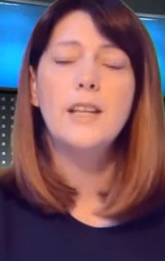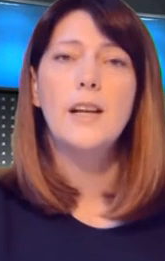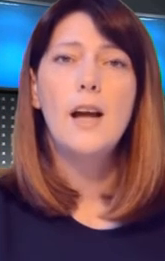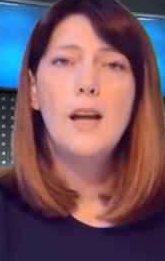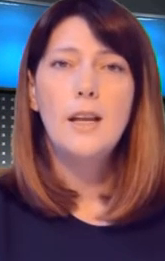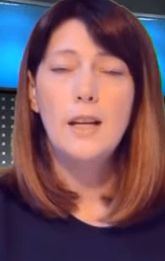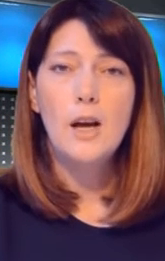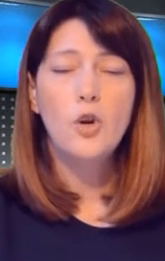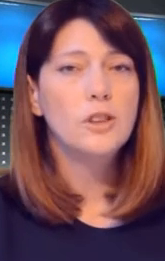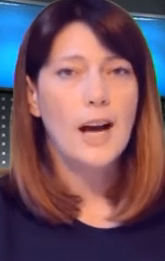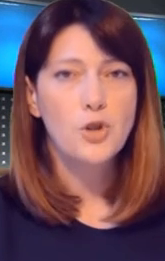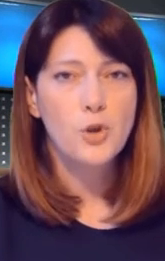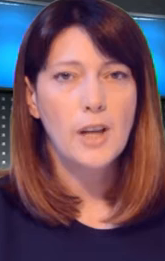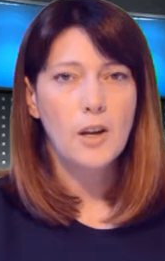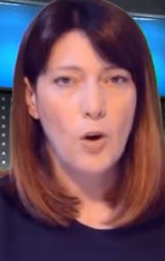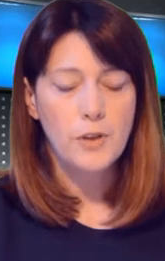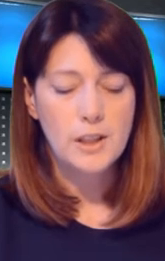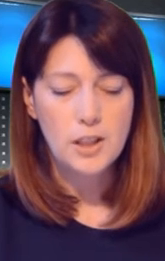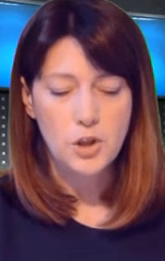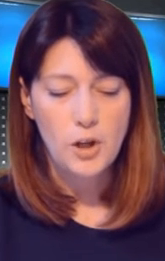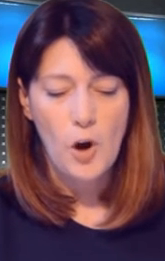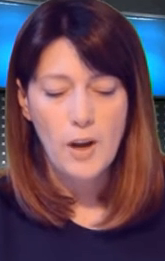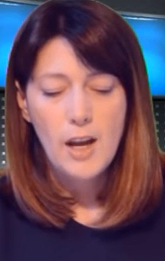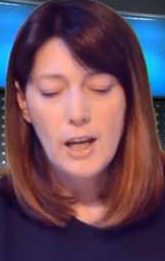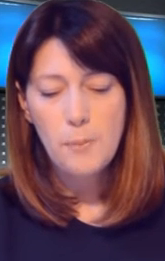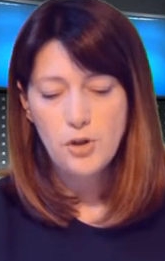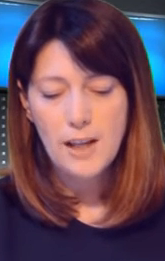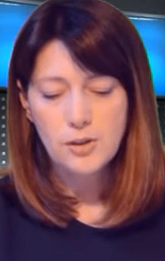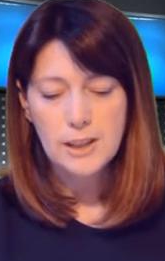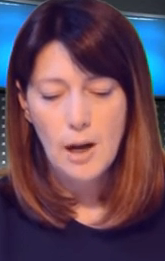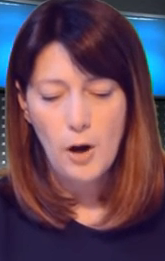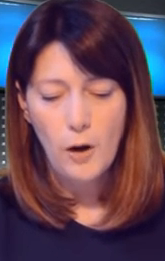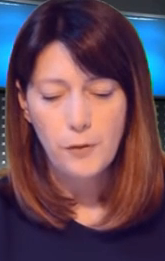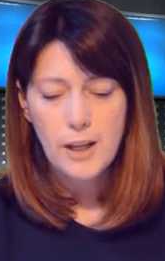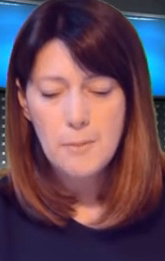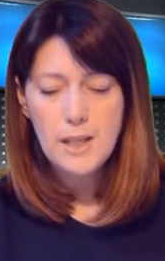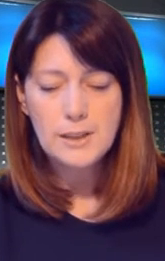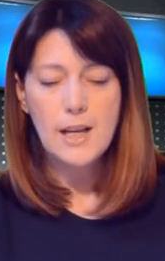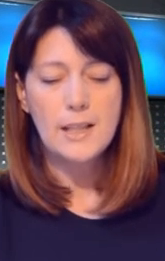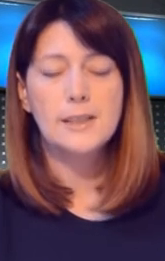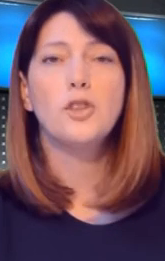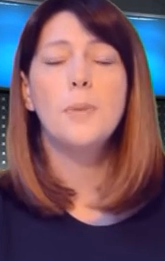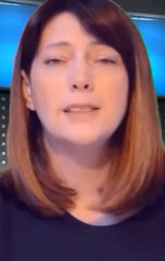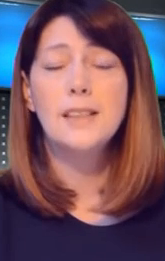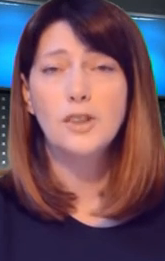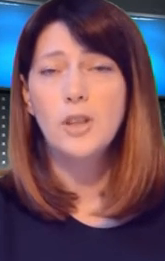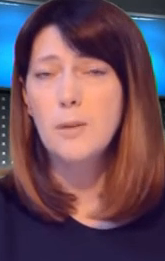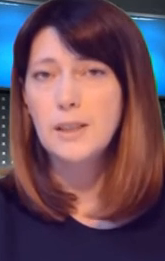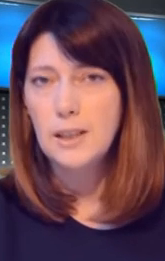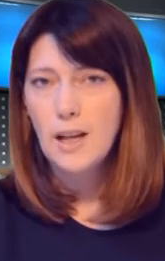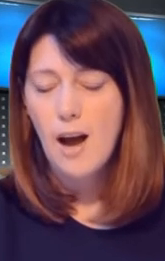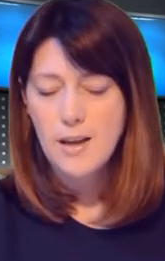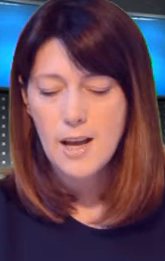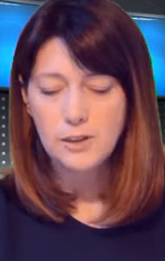per prevenire il contagio da Covid-19. Il progetto si chiama Off Limits ed è stato presentato